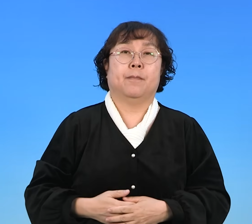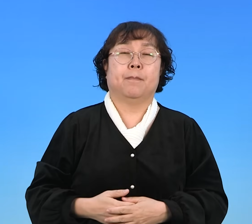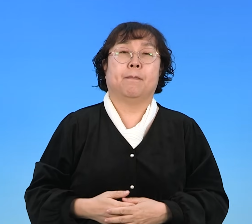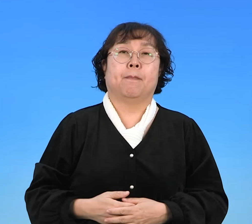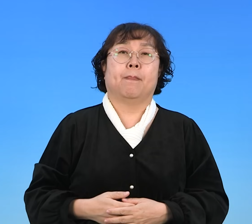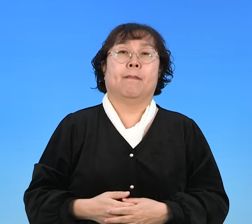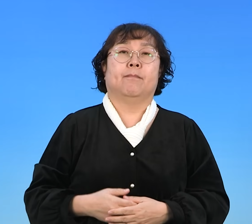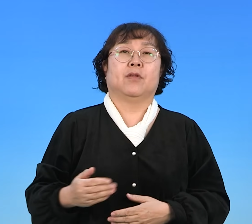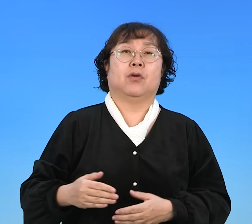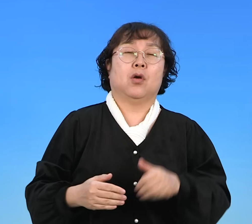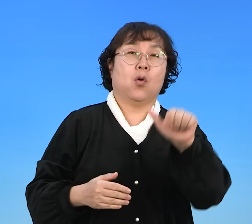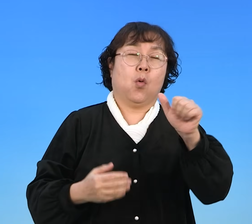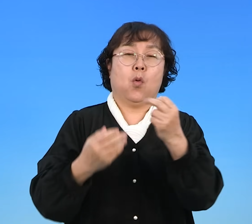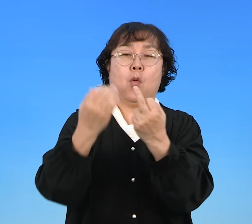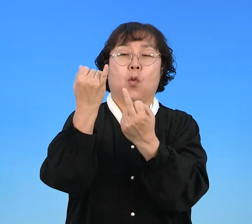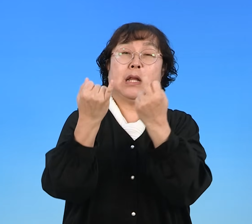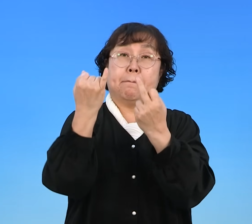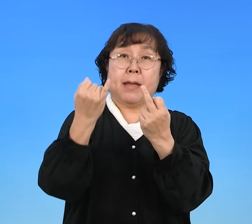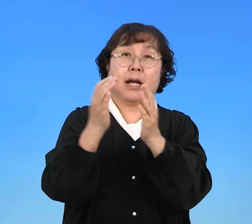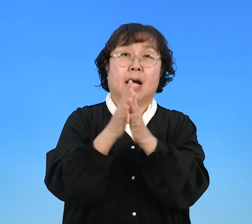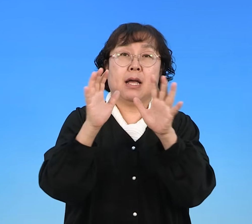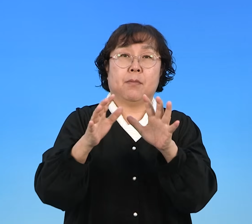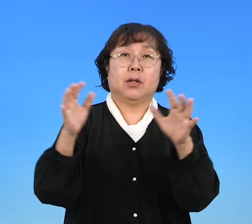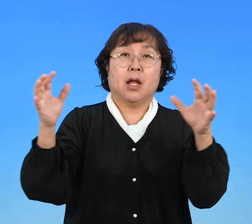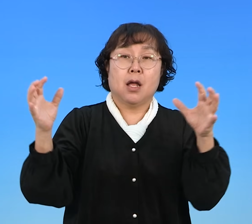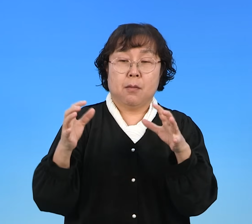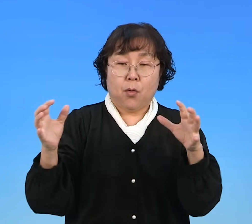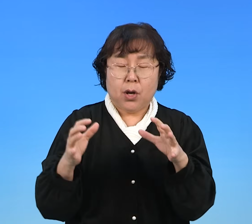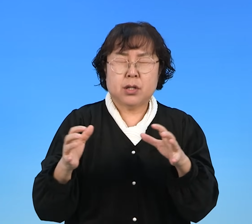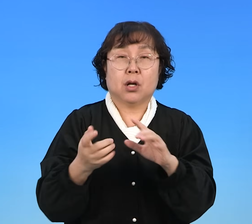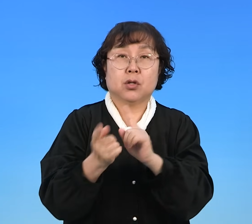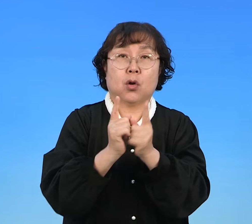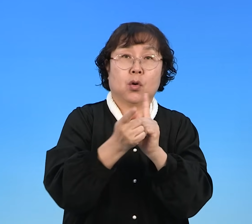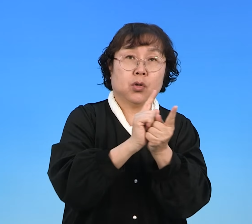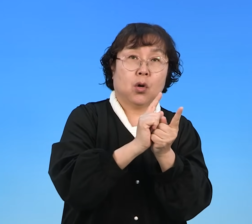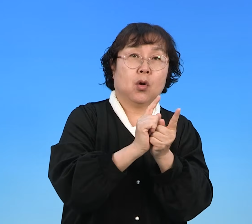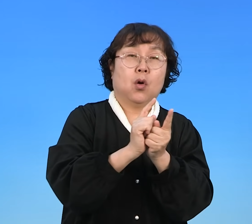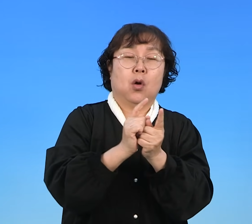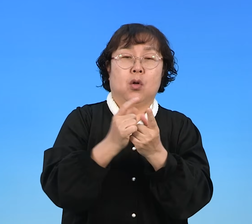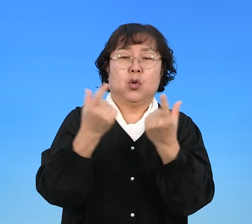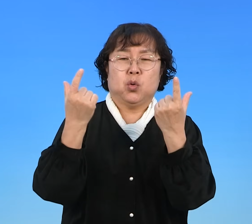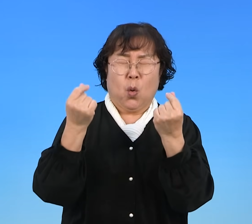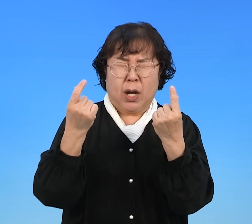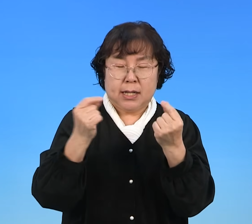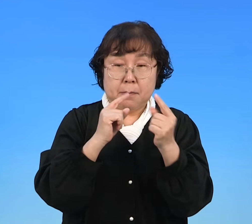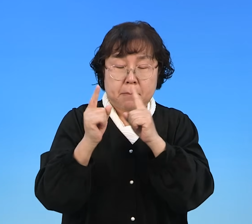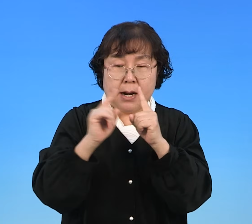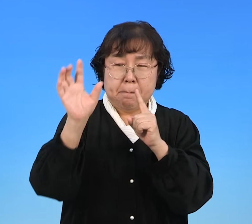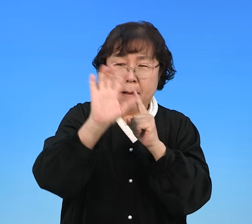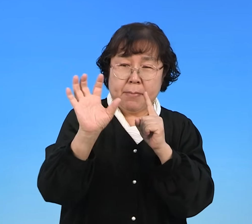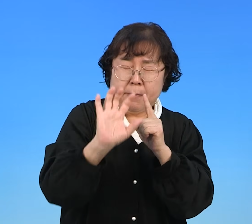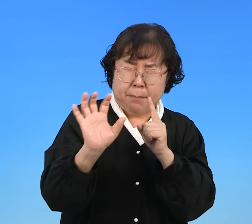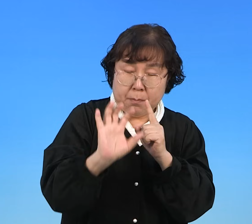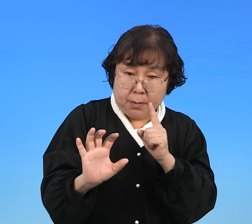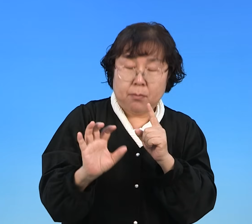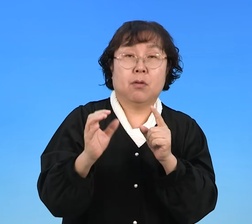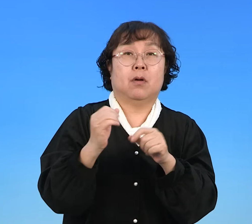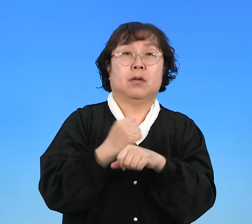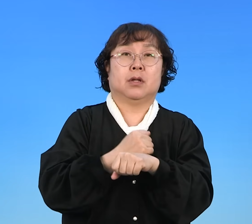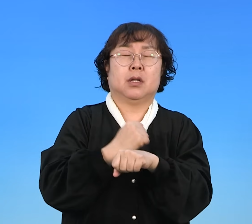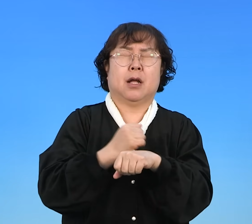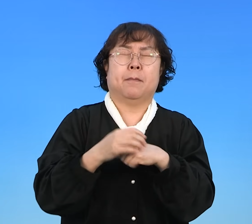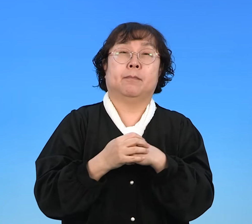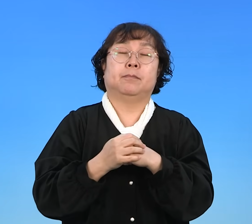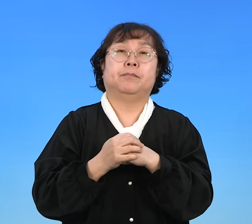그런가 하면은 우리 오남매가 이번에 모여가지고 막 서로가 뭐 계속 같은 말을 반복했습니다.